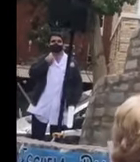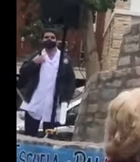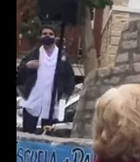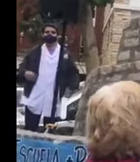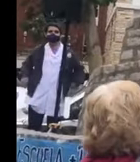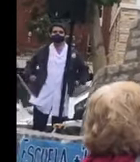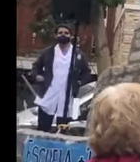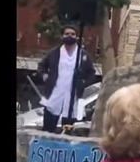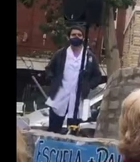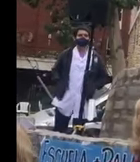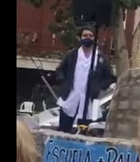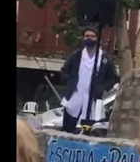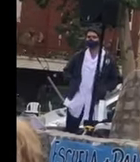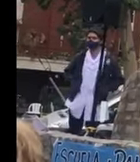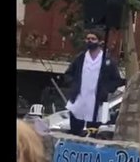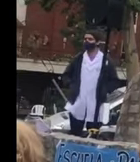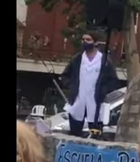Maru Bieli,